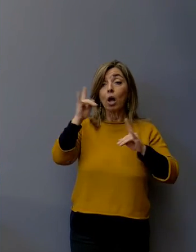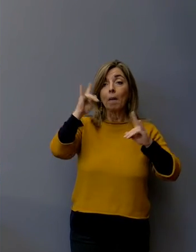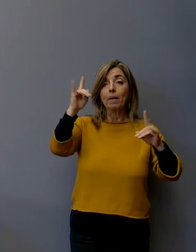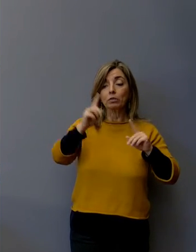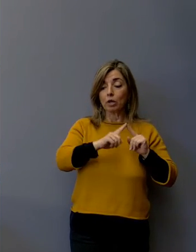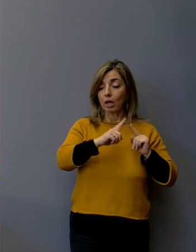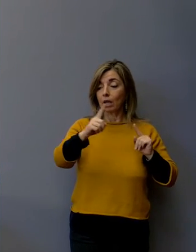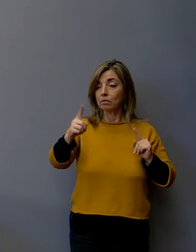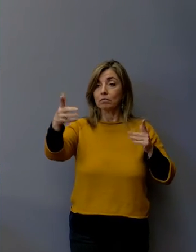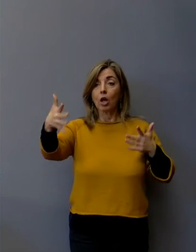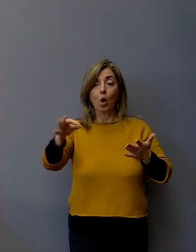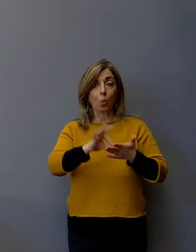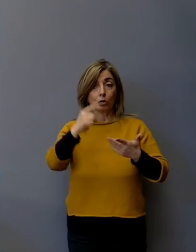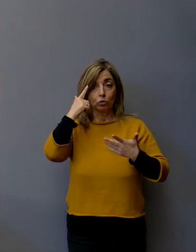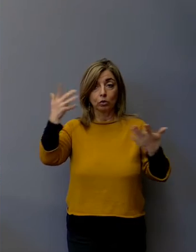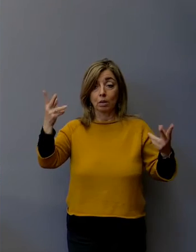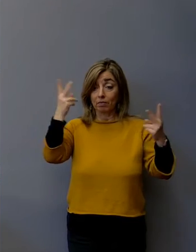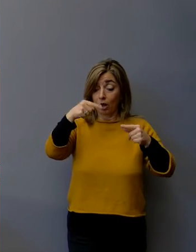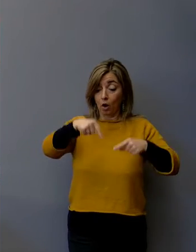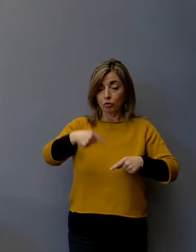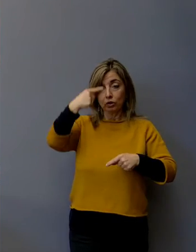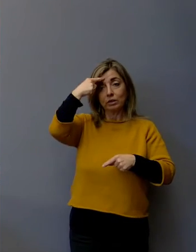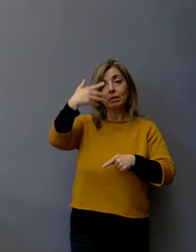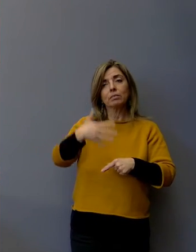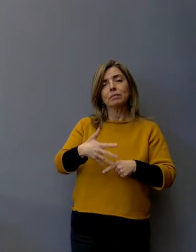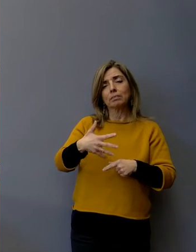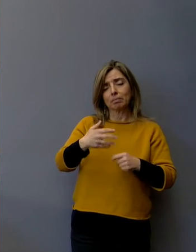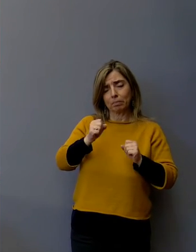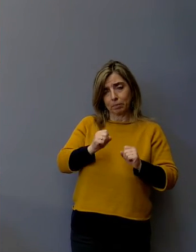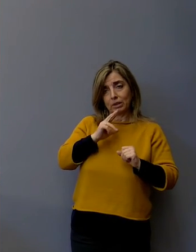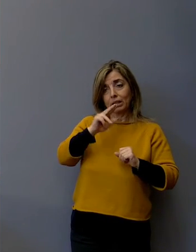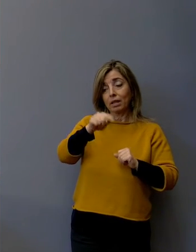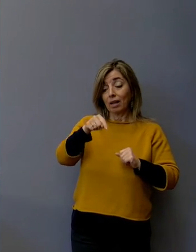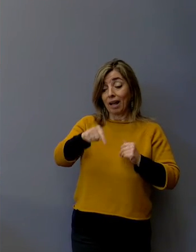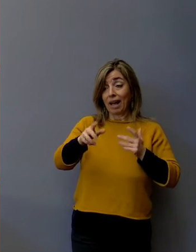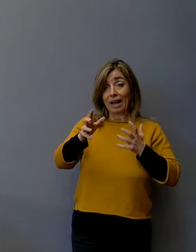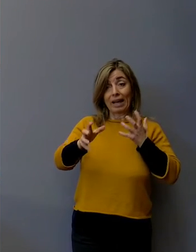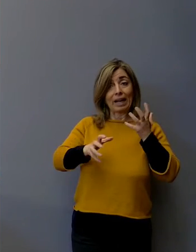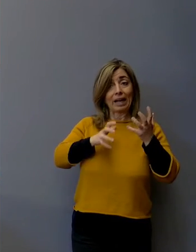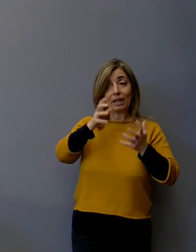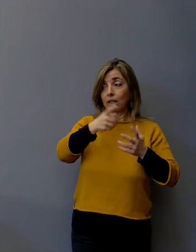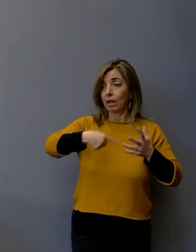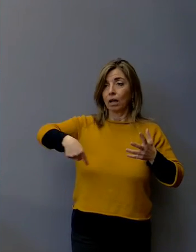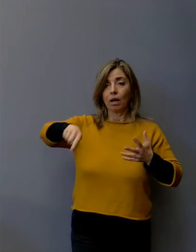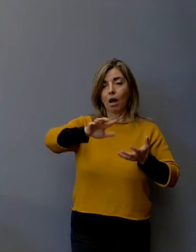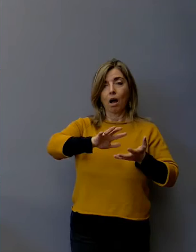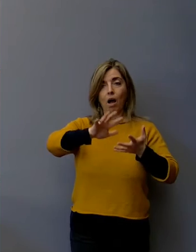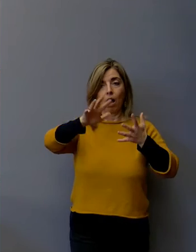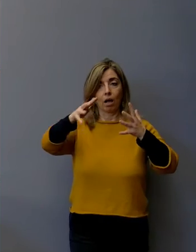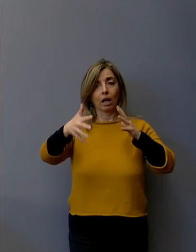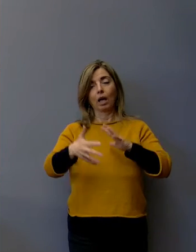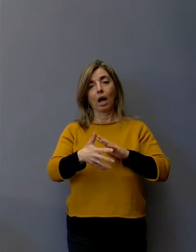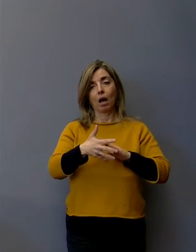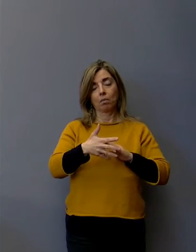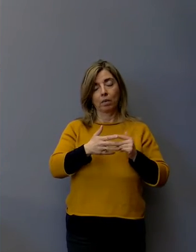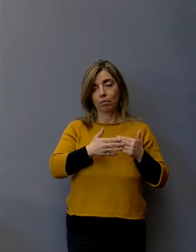di dire che questa crisi ci ha cambiato per sempre sempre questa crisi si supera con idee e strumenti e proposte diverse da quelli